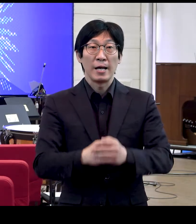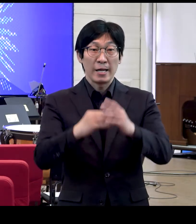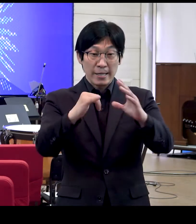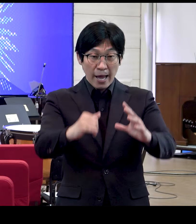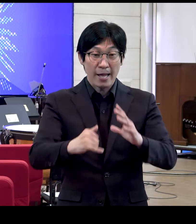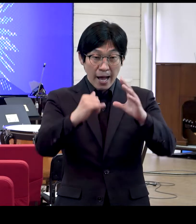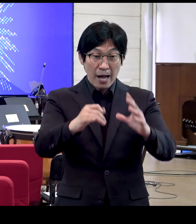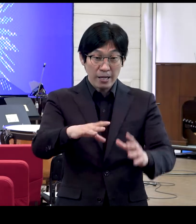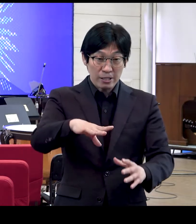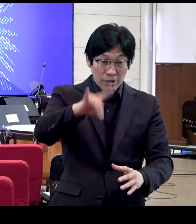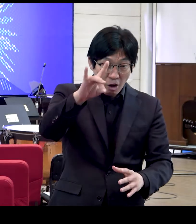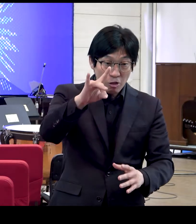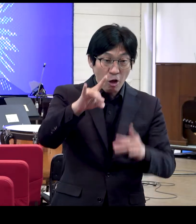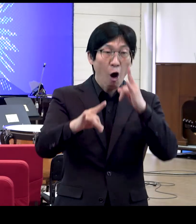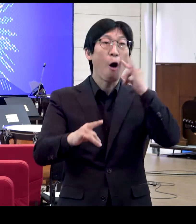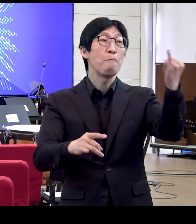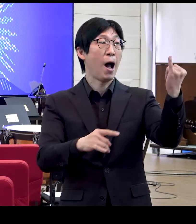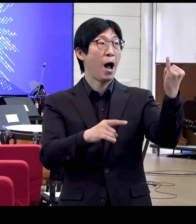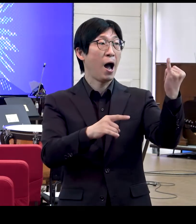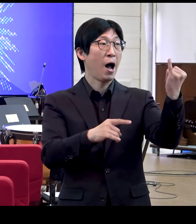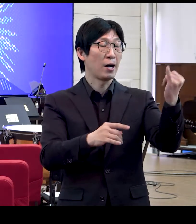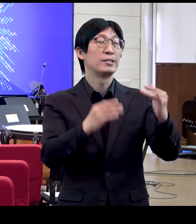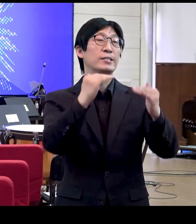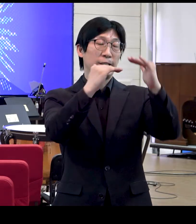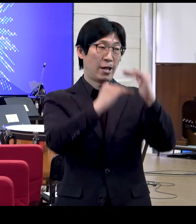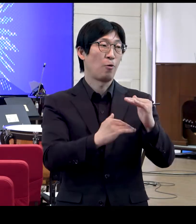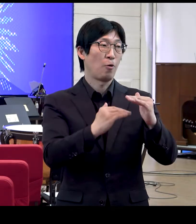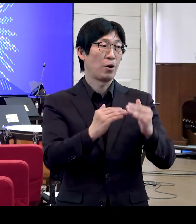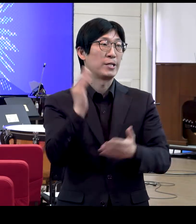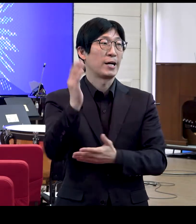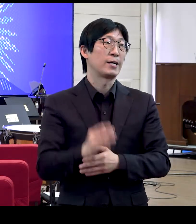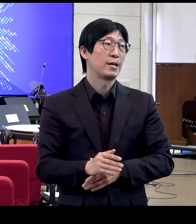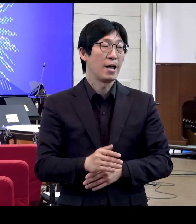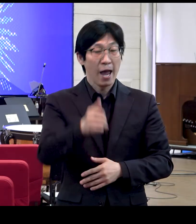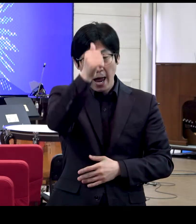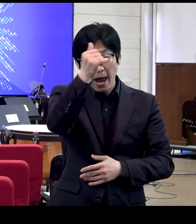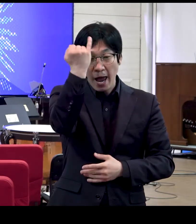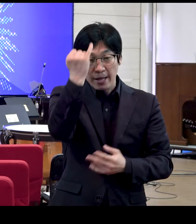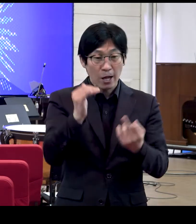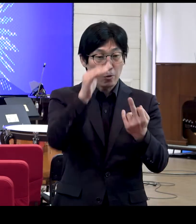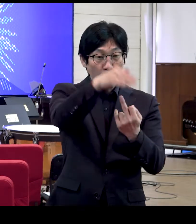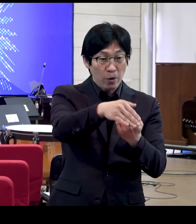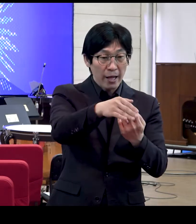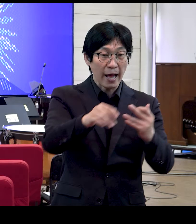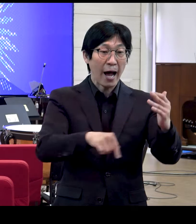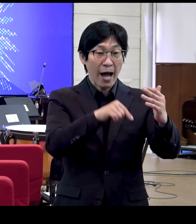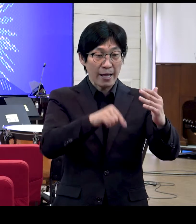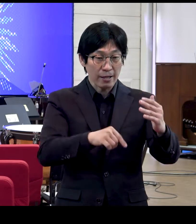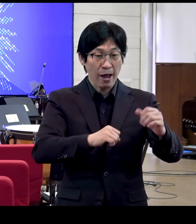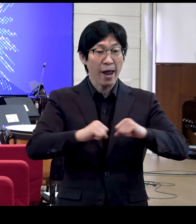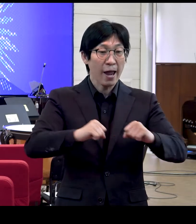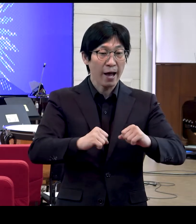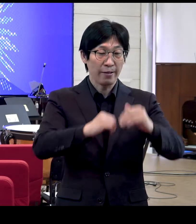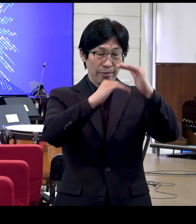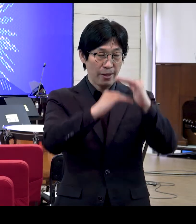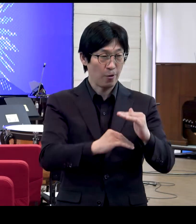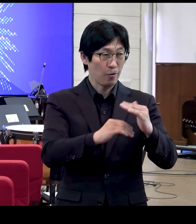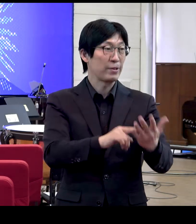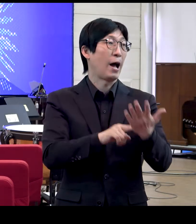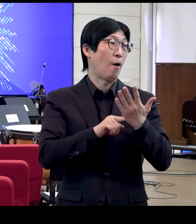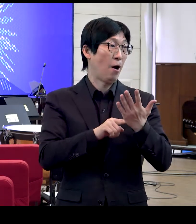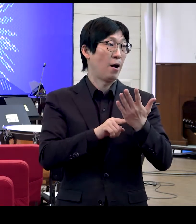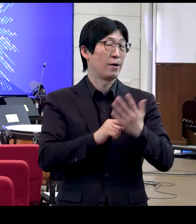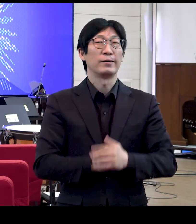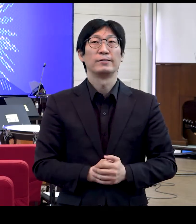아버지 어머니의 이야기예요. 그들이 에덴 동산에서 겪었던 그리고 행했던 바로 그 이야기인데, 그럼으로써